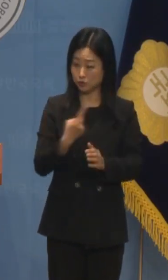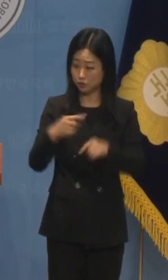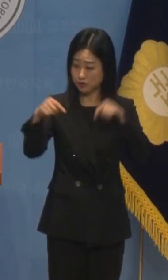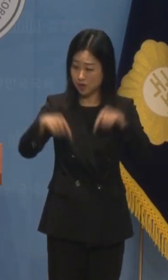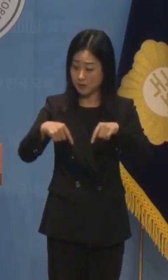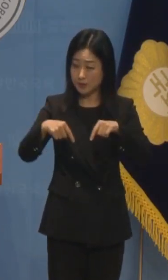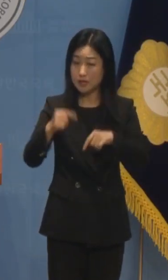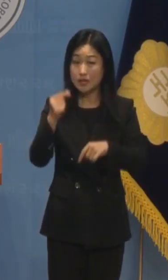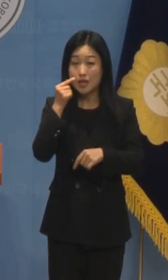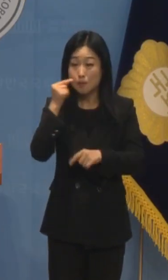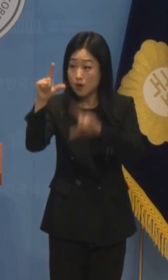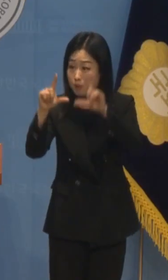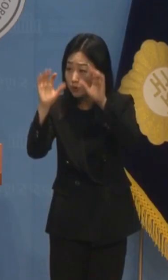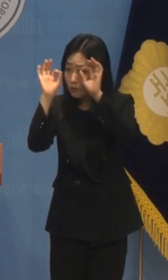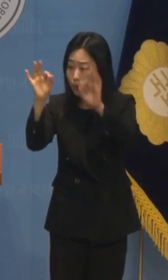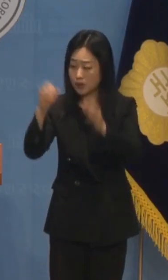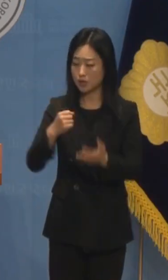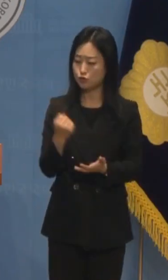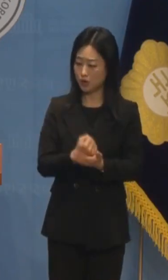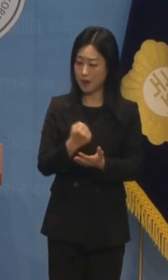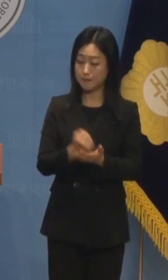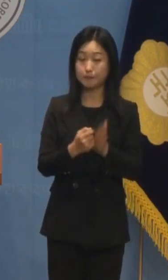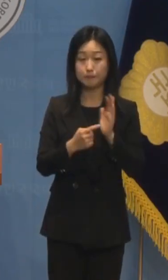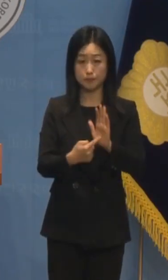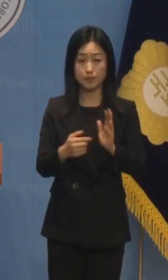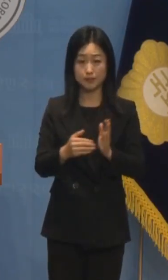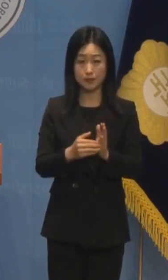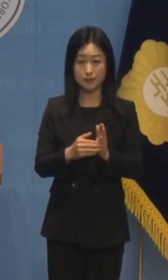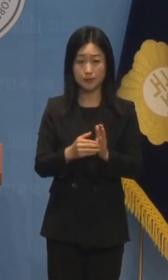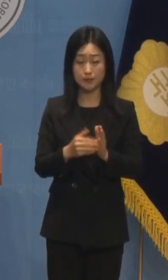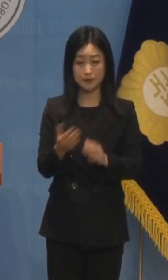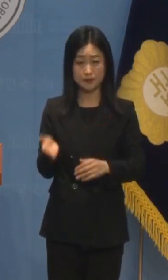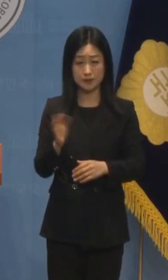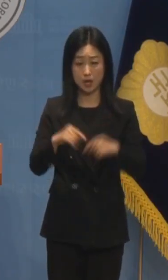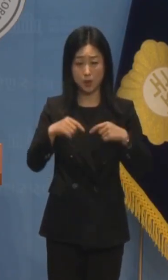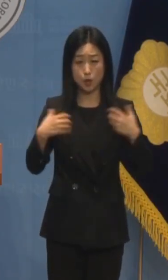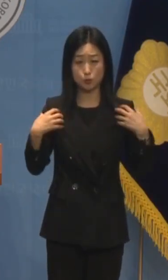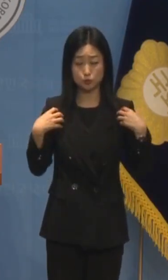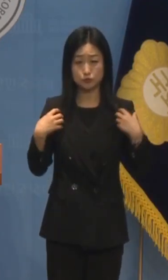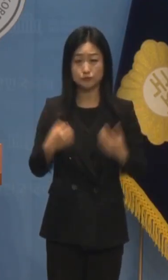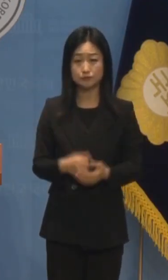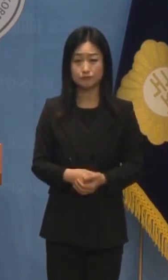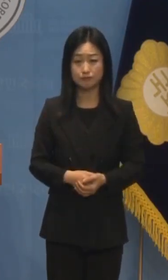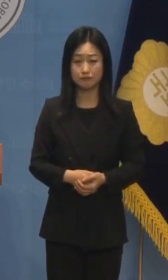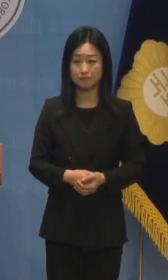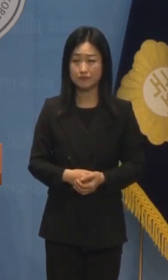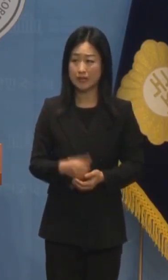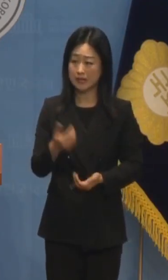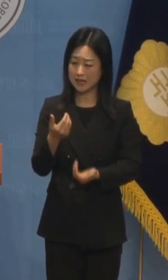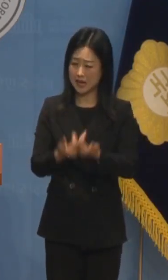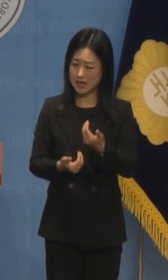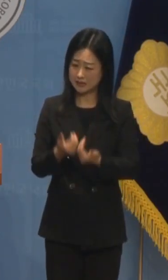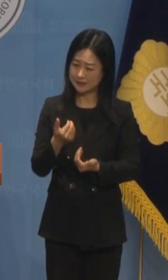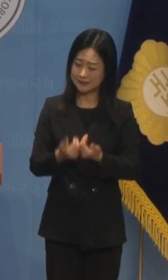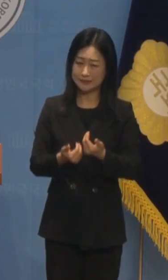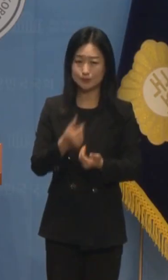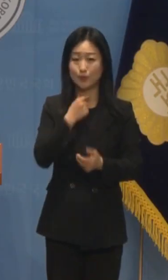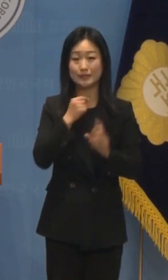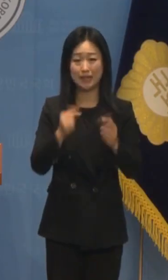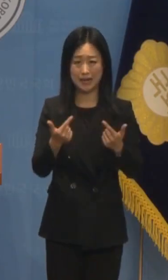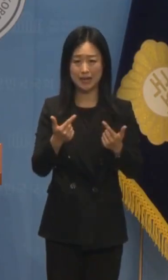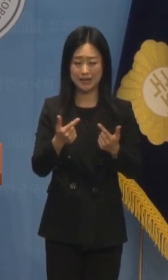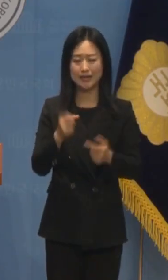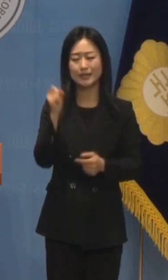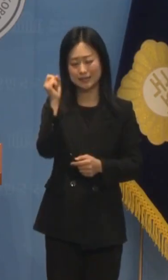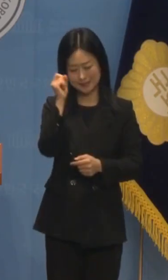보여준 태도에 대해 유감을 표명했습니다. 그러나 외교부는 이 문제가 불필요한 갈등으로 비화하지 않고